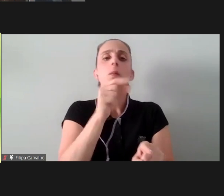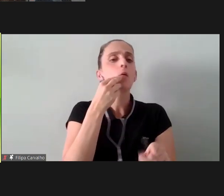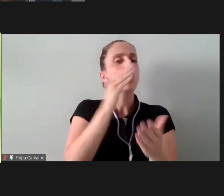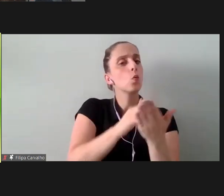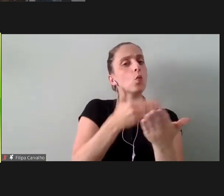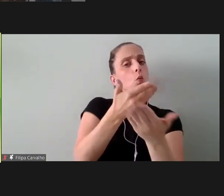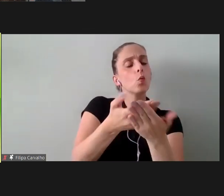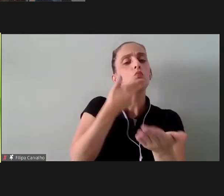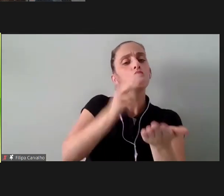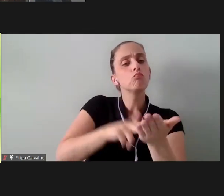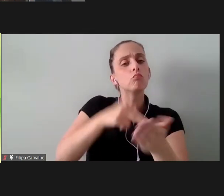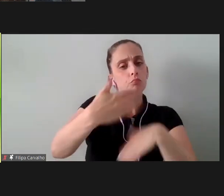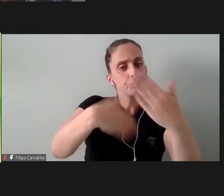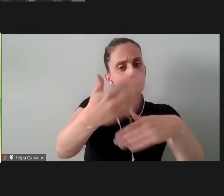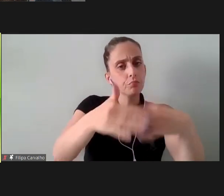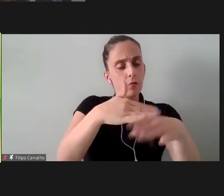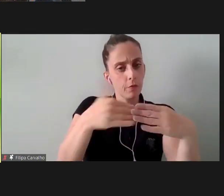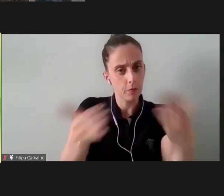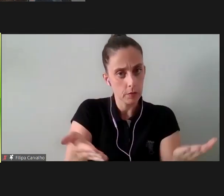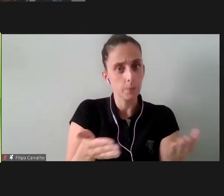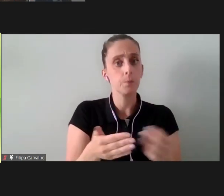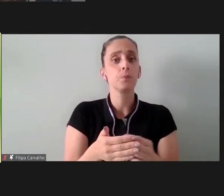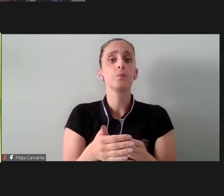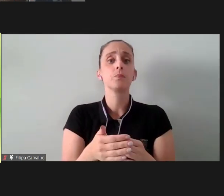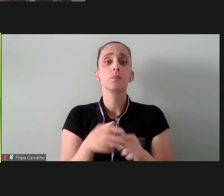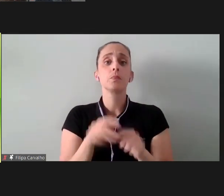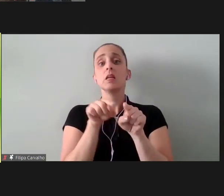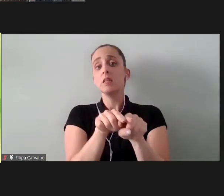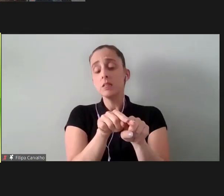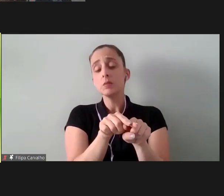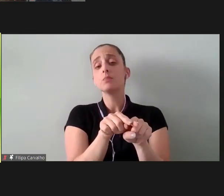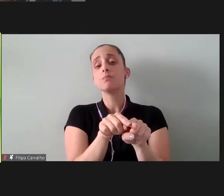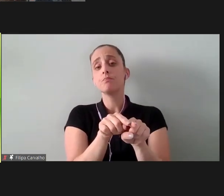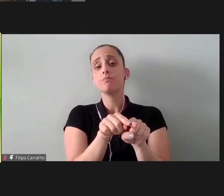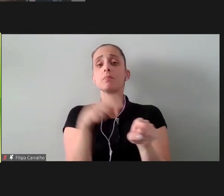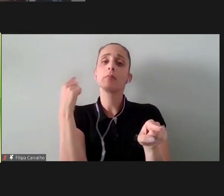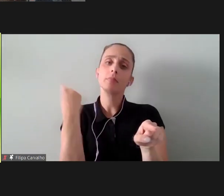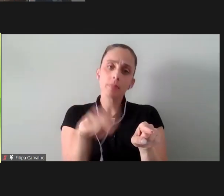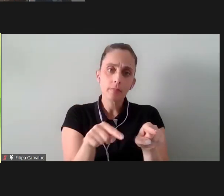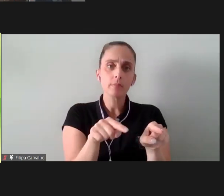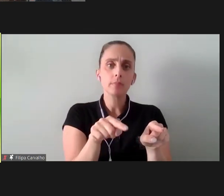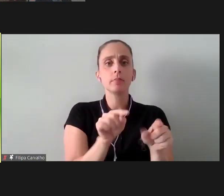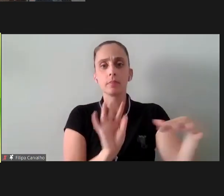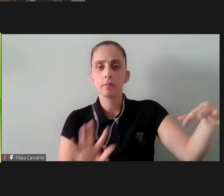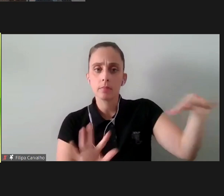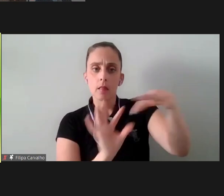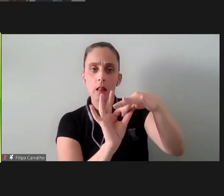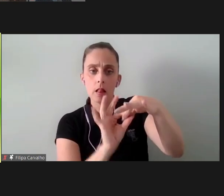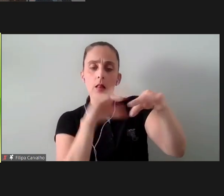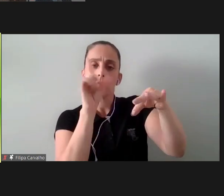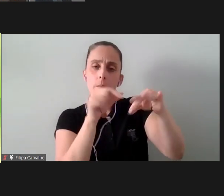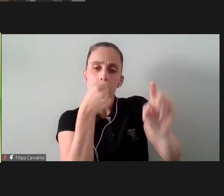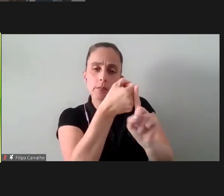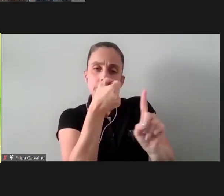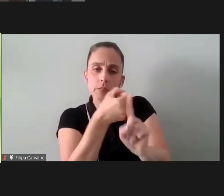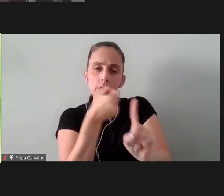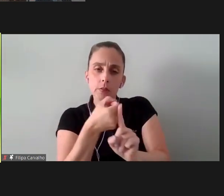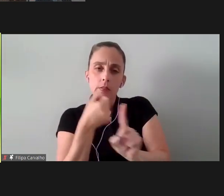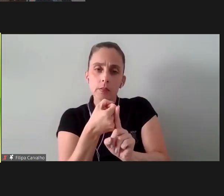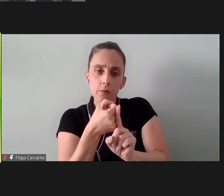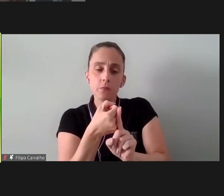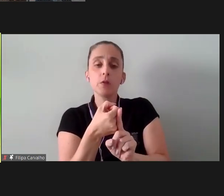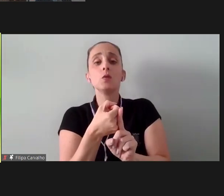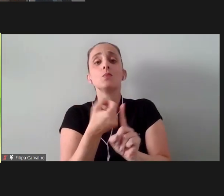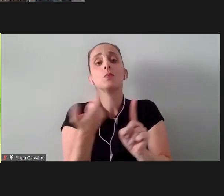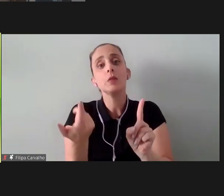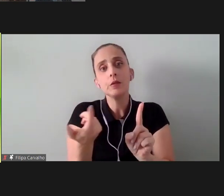e operacionalizar. Isto tem intrinsecamente um conjunto de desafios que a